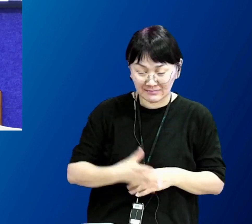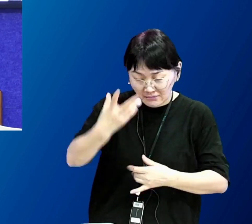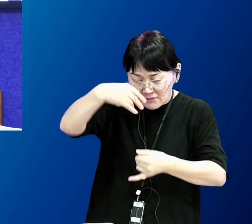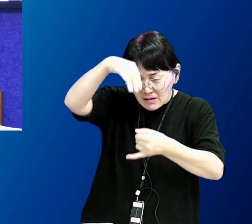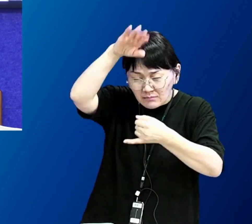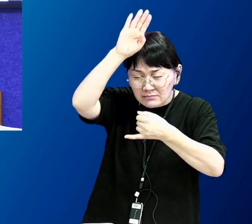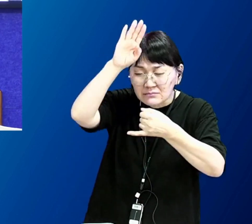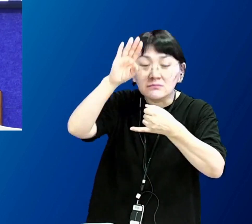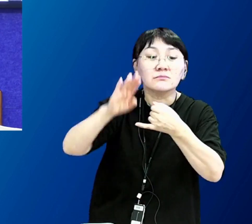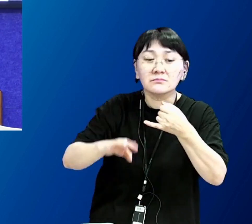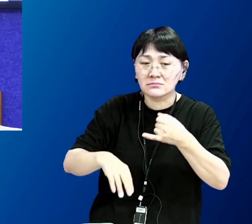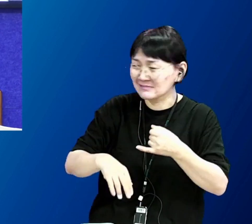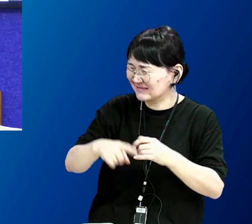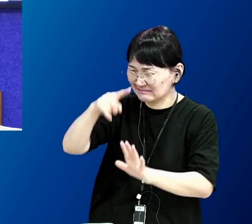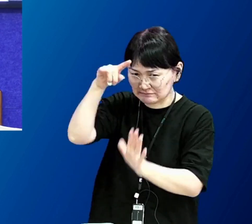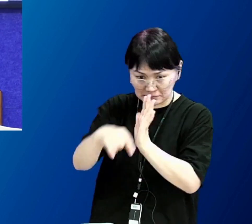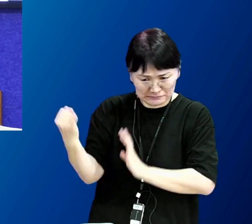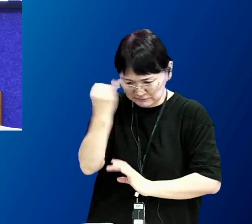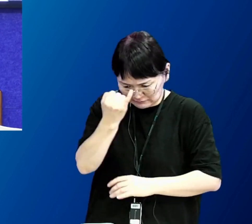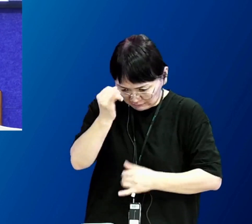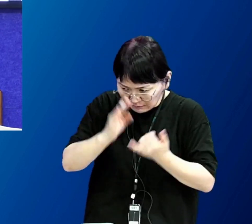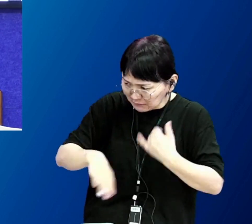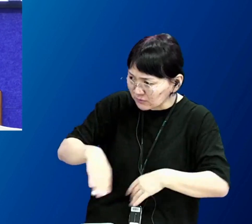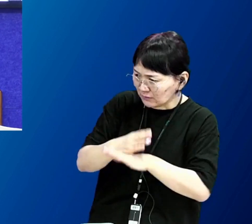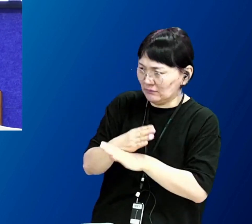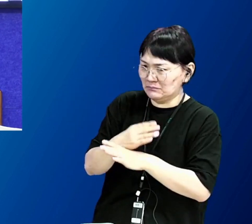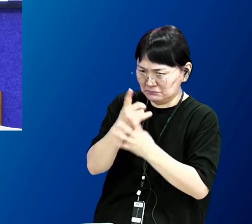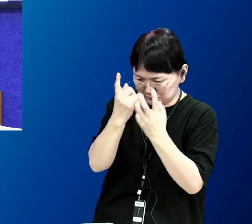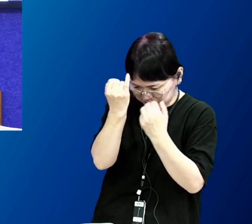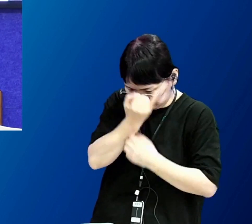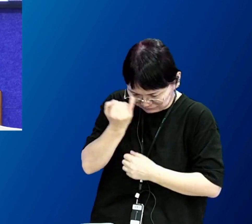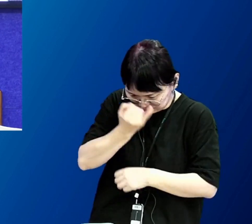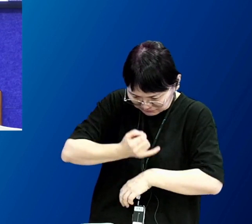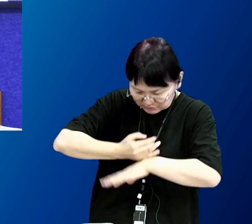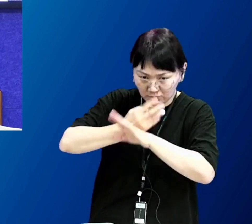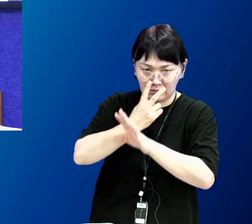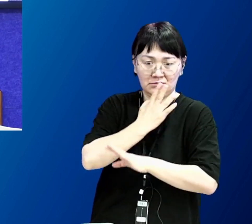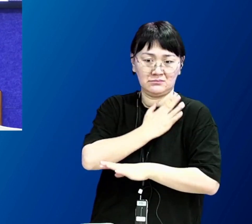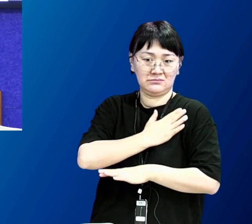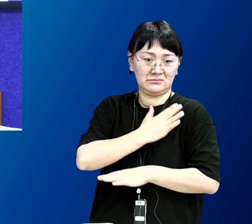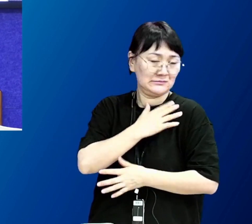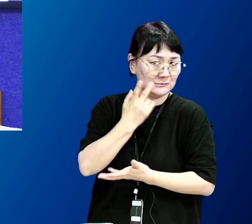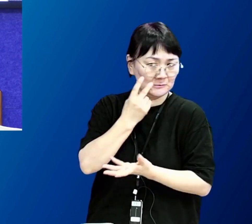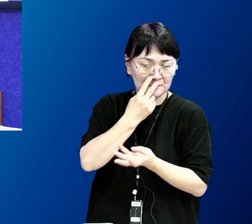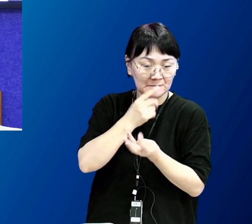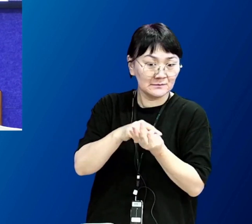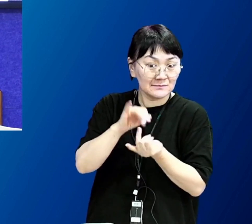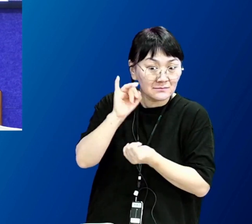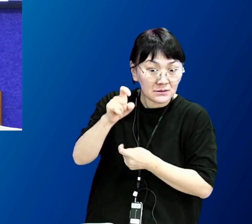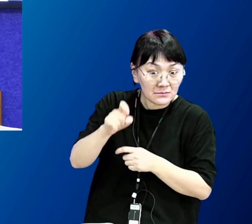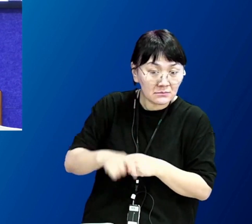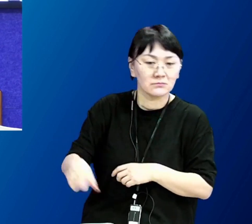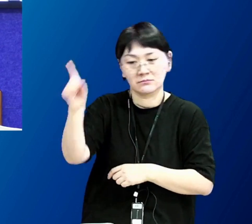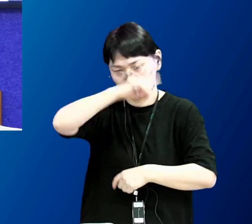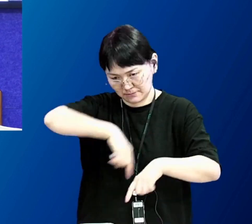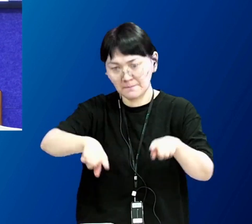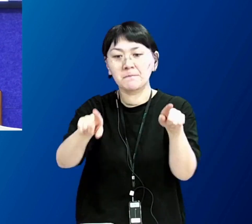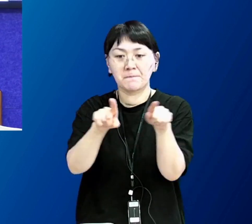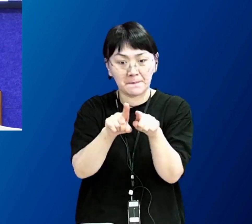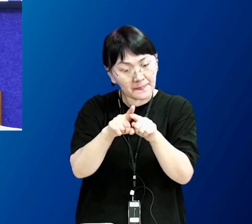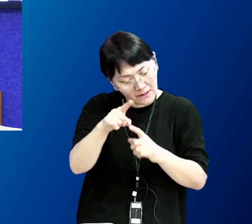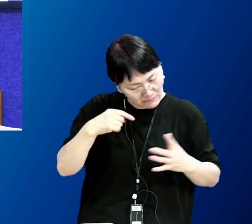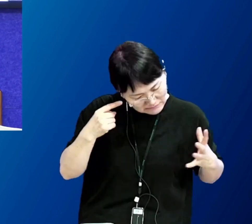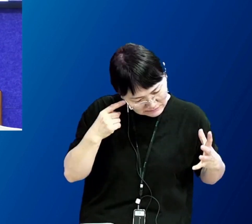хар дуусч байгаа юм шүү дандаа. Тэ юм биз? За. Бид хүнч тэр энэ